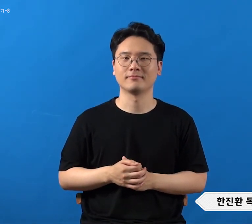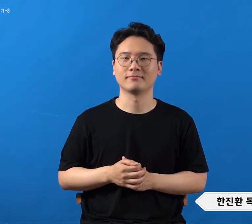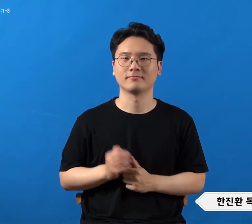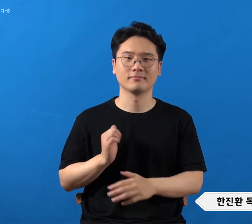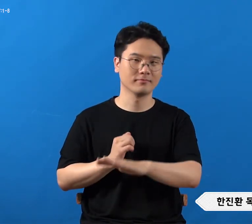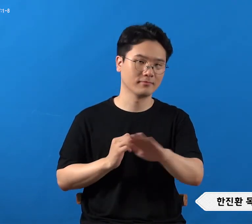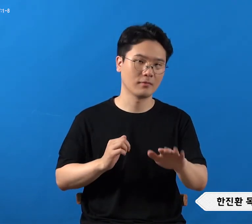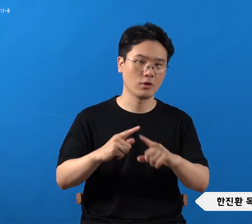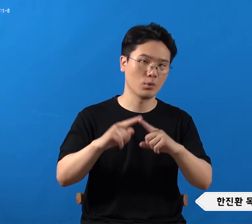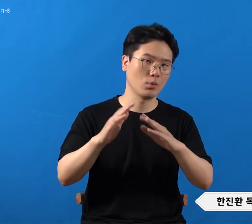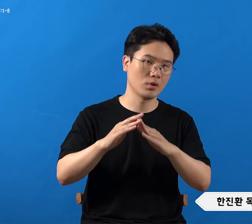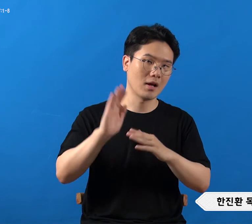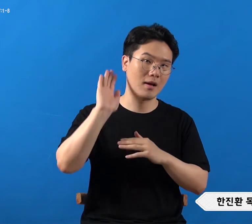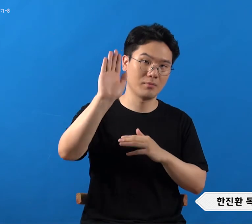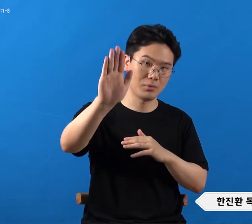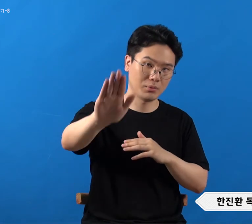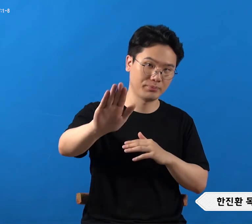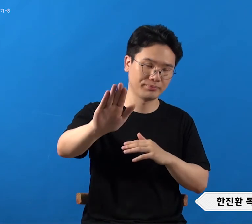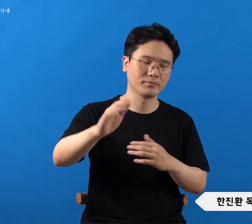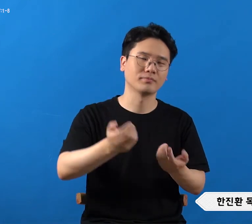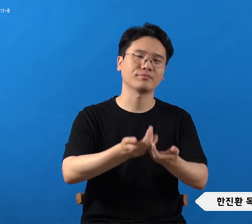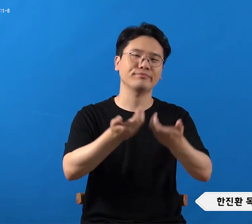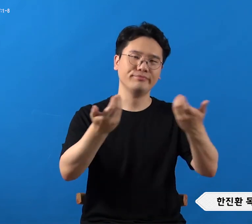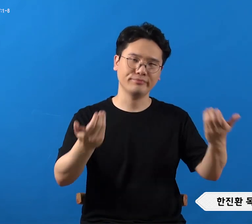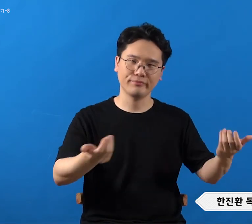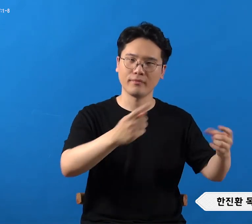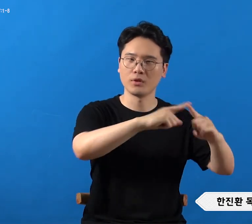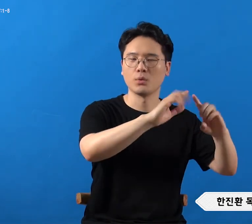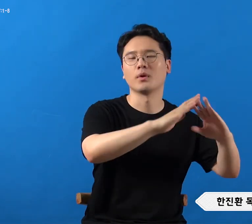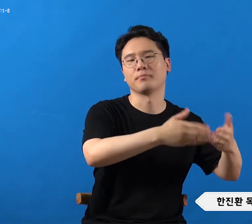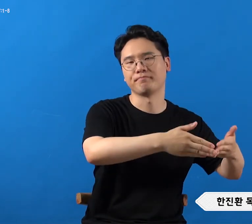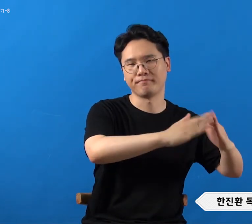우리 교회는 앞으로 분립개척을 하려고 합니다.